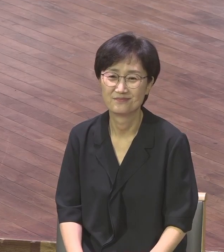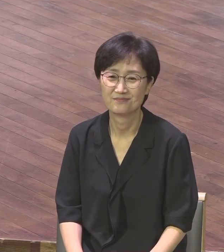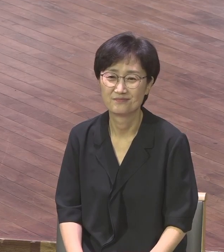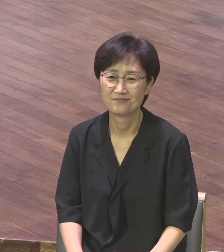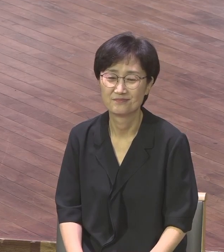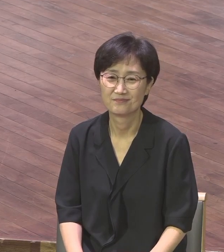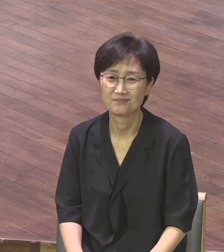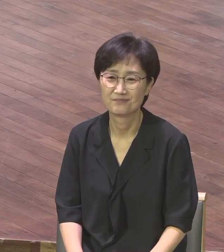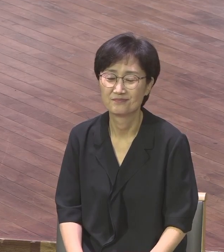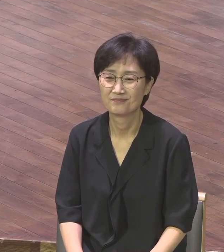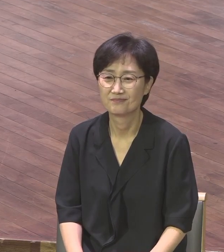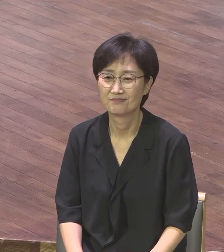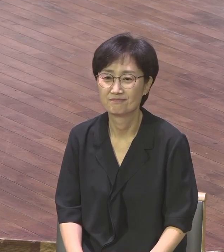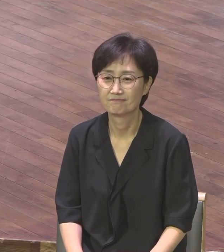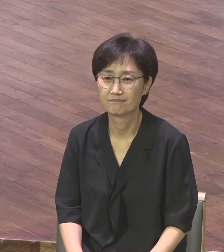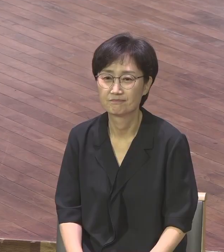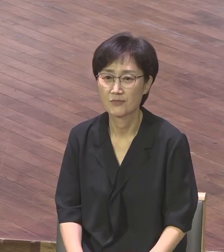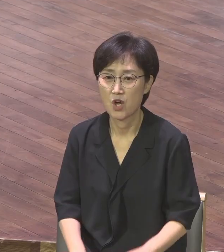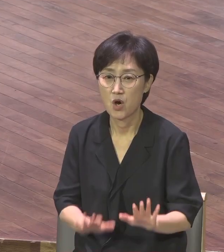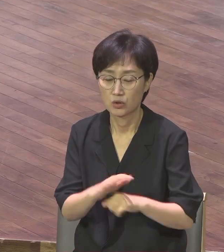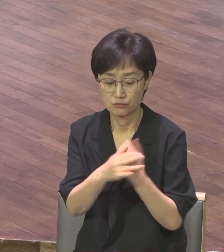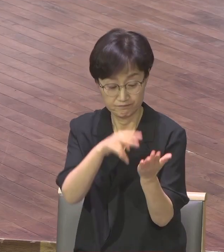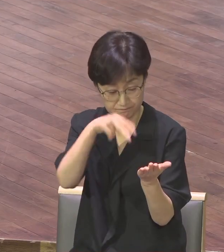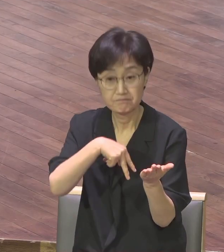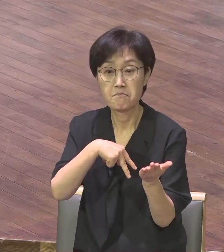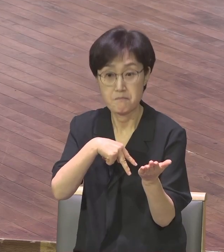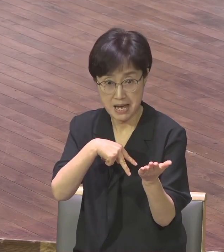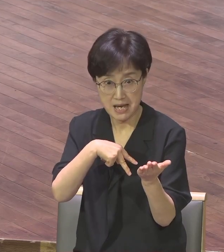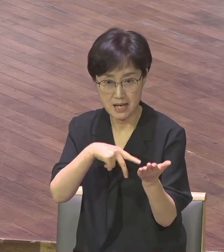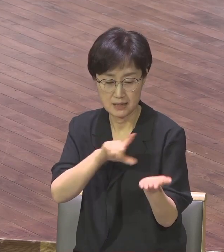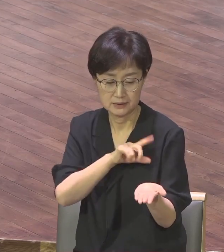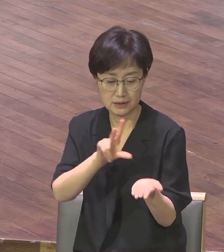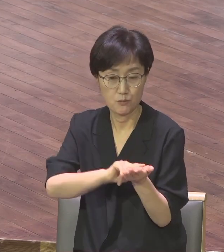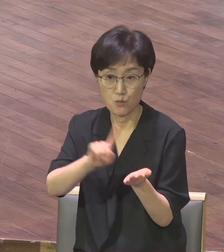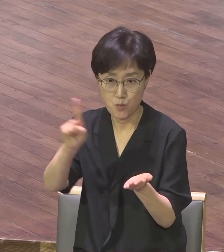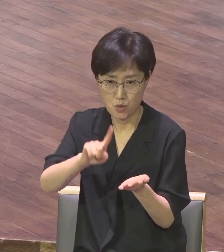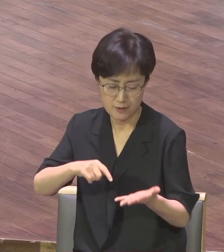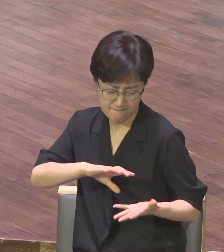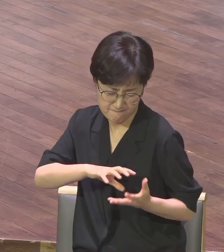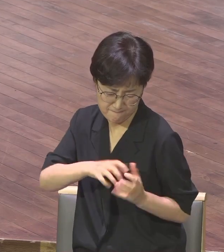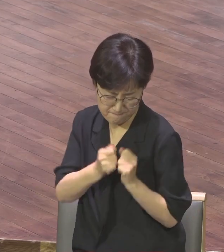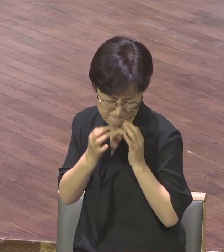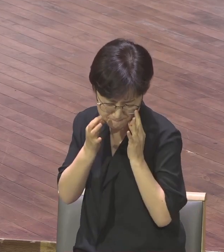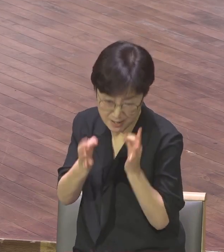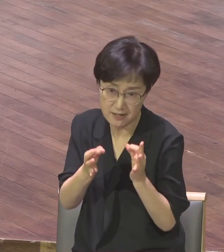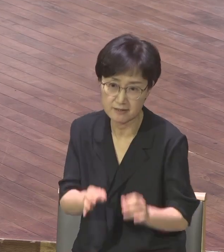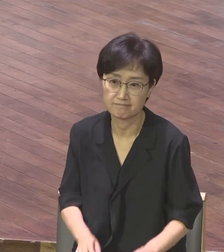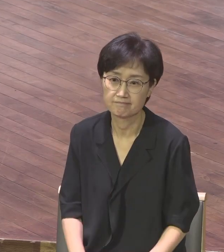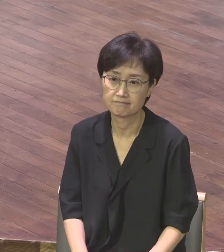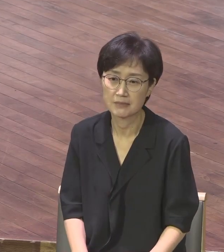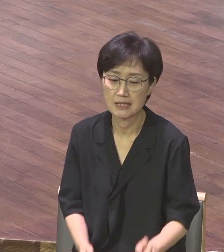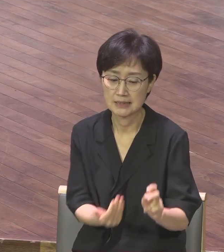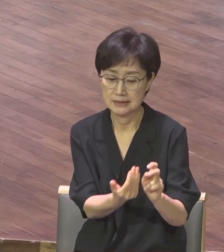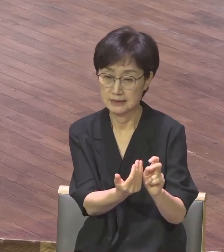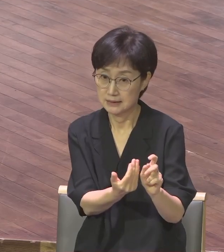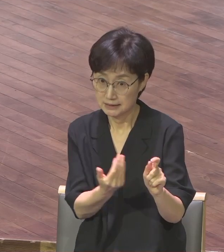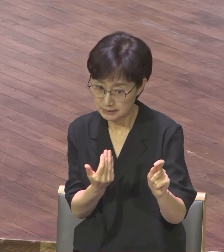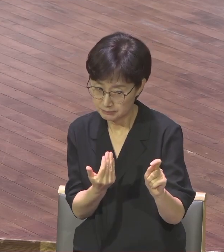어디를 말씀 가지고 전심전력이라는 제목으로 말씀을 드립니다. 디모데전서를